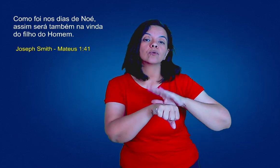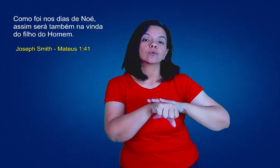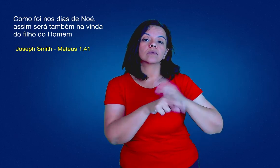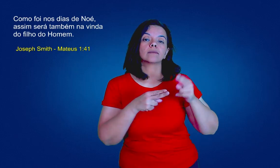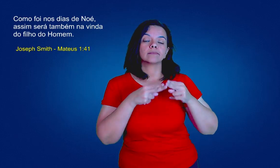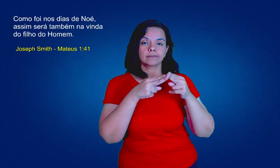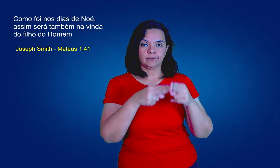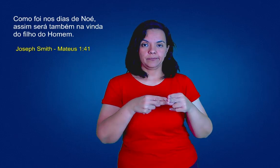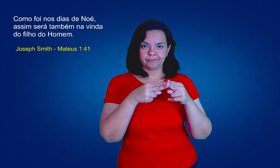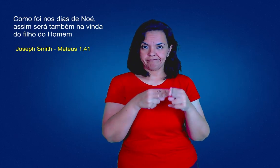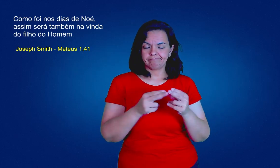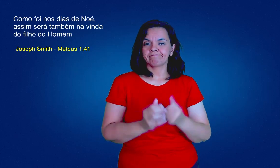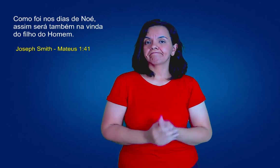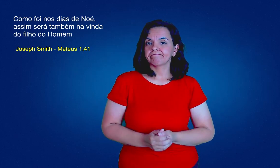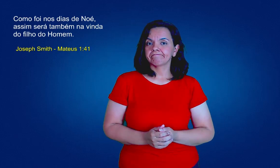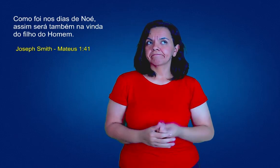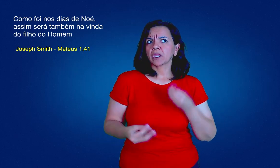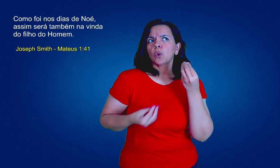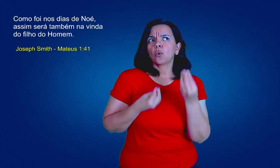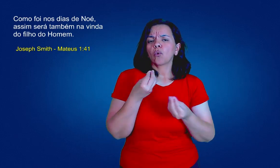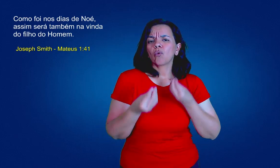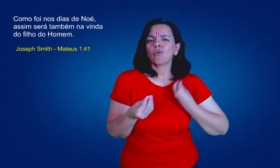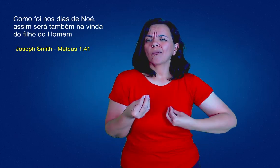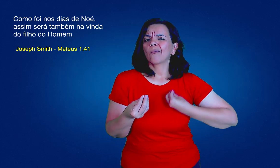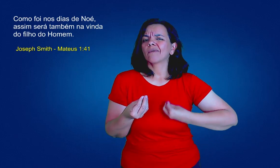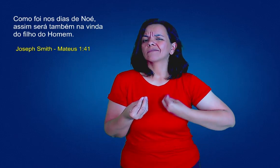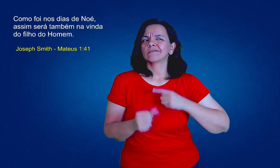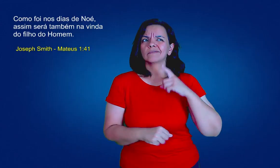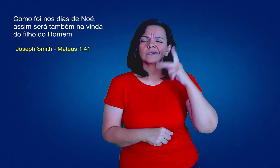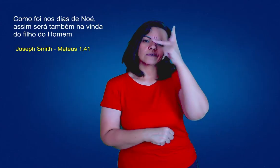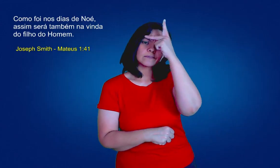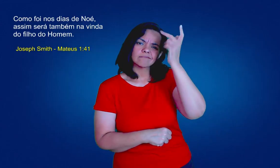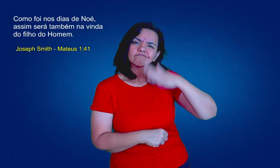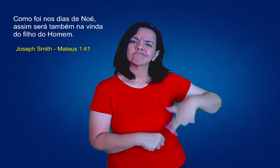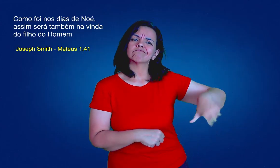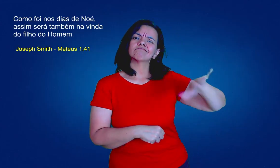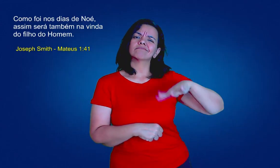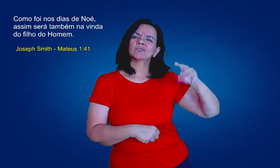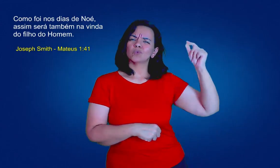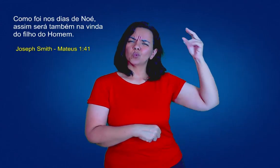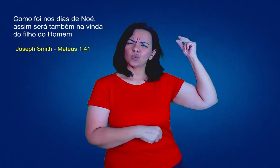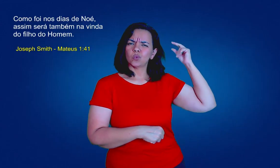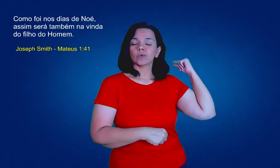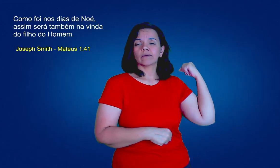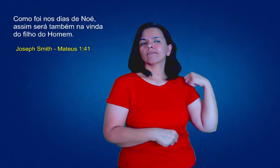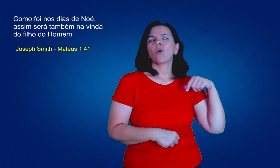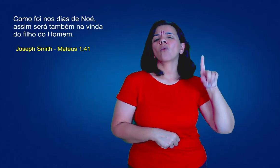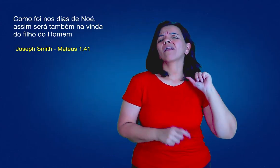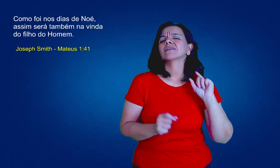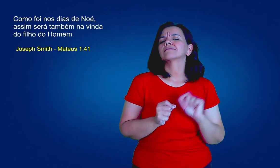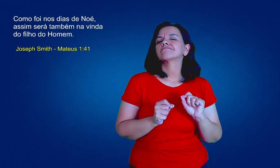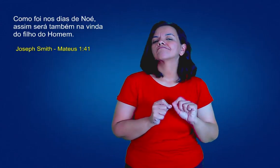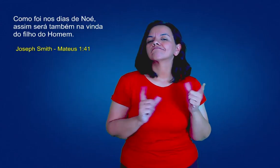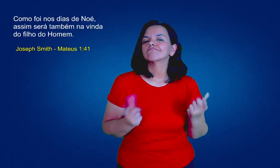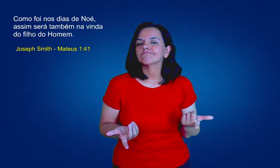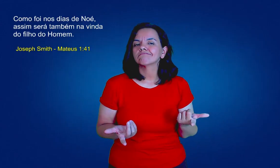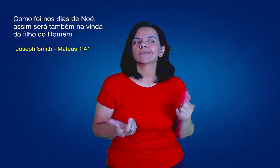Então, para nós entendermos, precisamos pensar como que era o povo na época